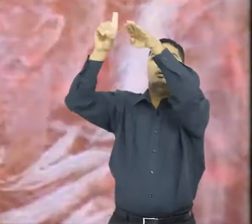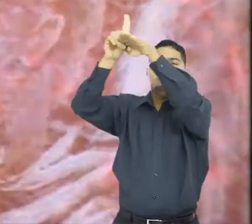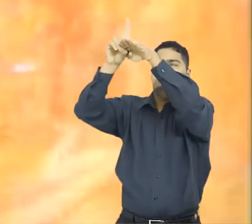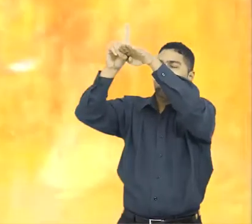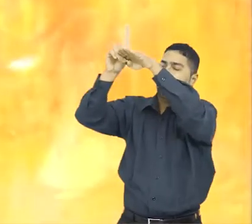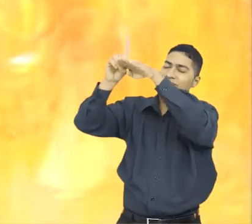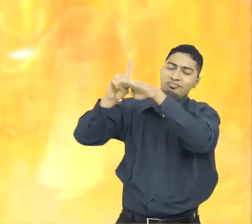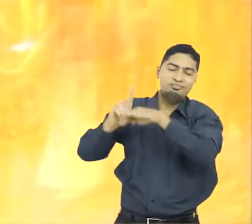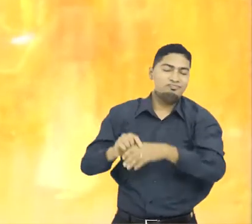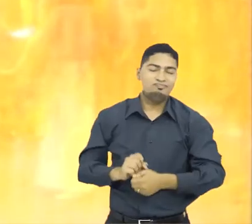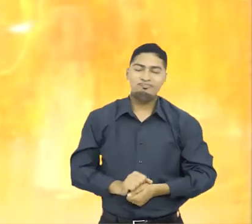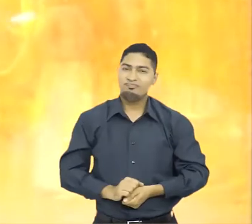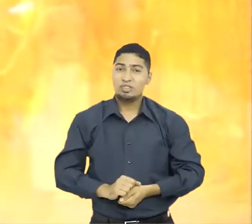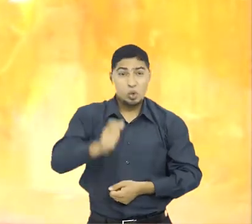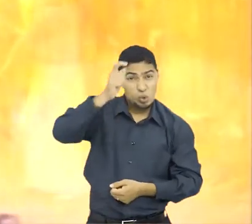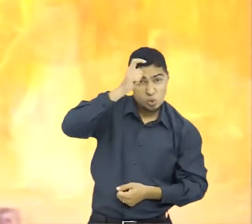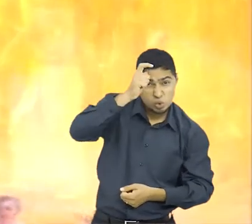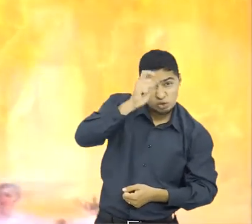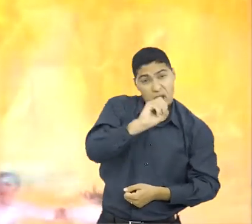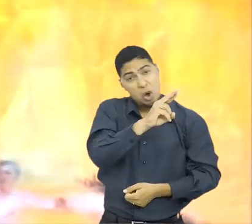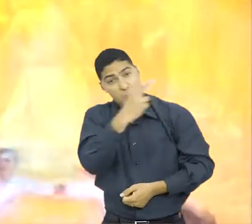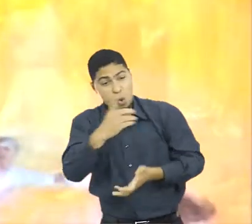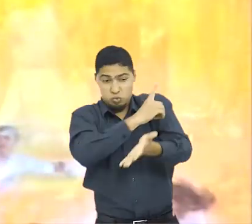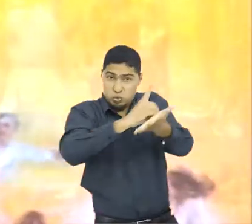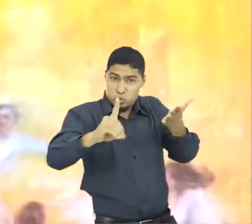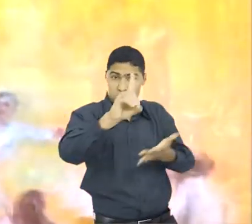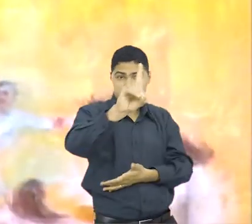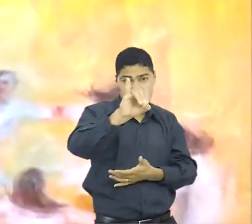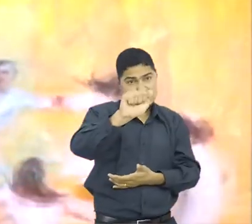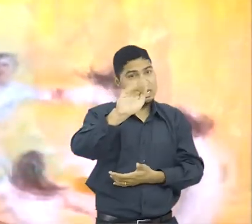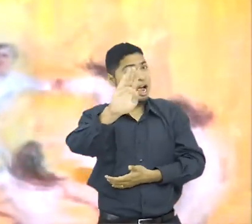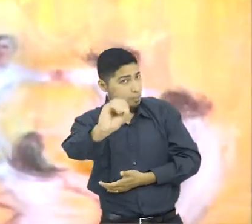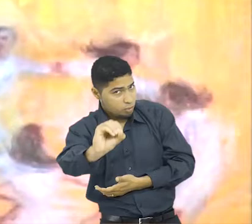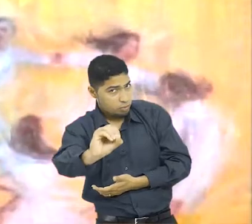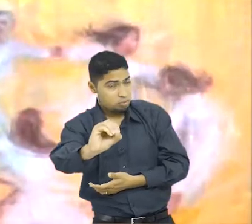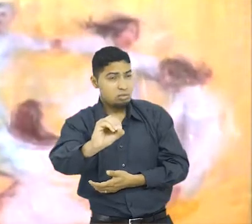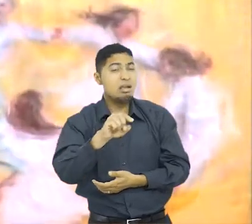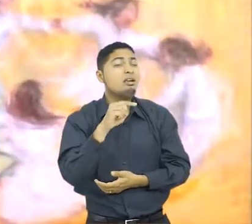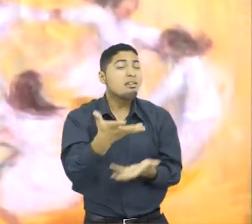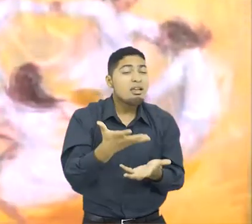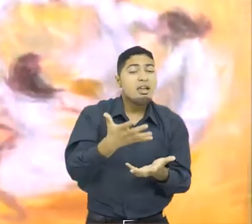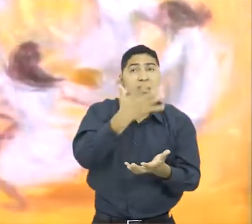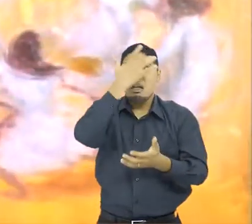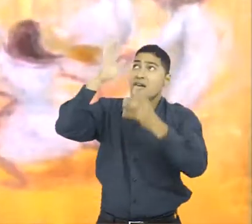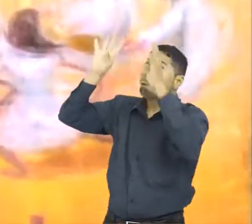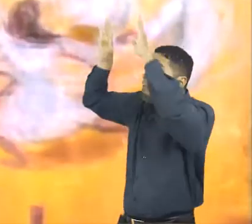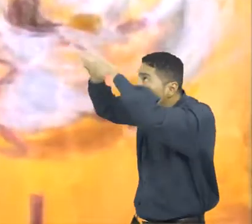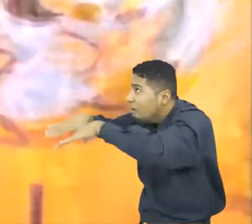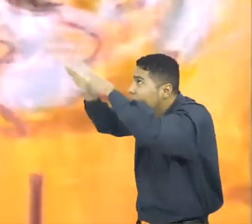Altíssimo. Lúcifer, chamado na Bíblia de Diabo e Satanás, quer a adoração que pertence só a